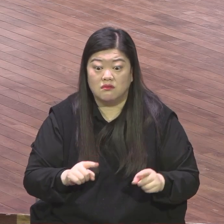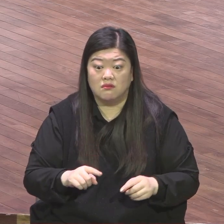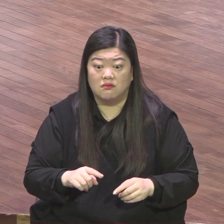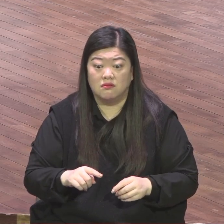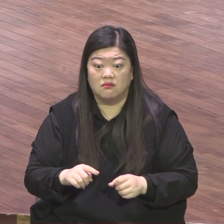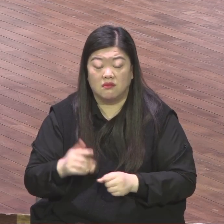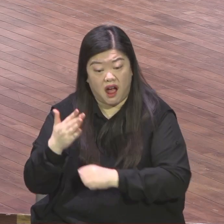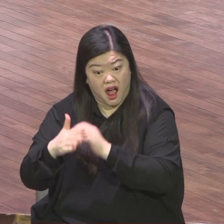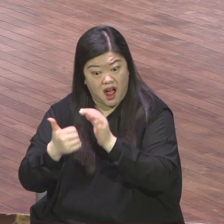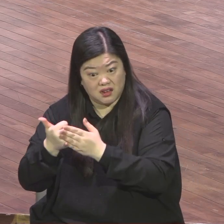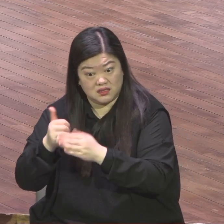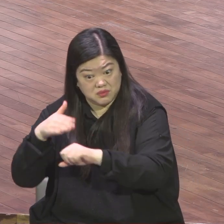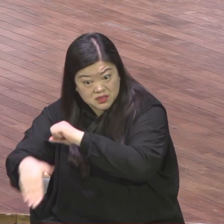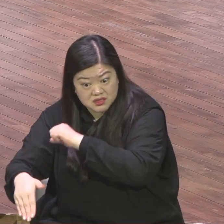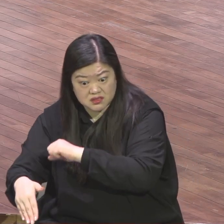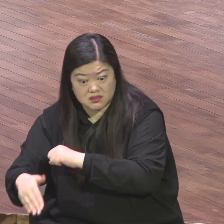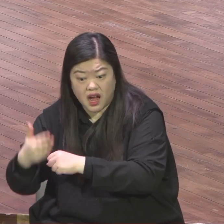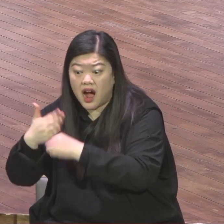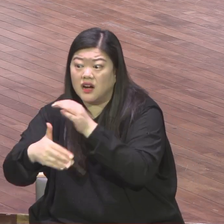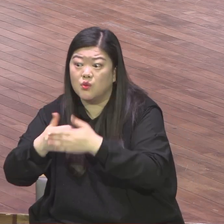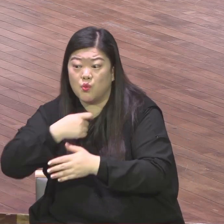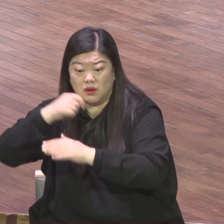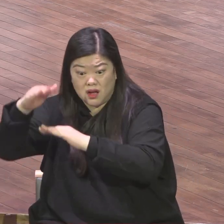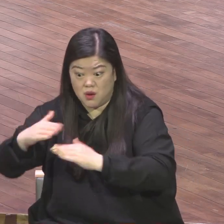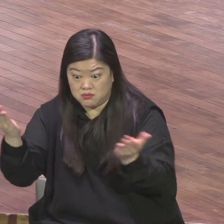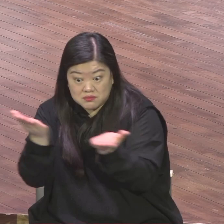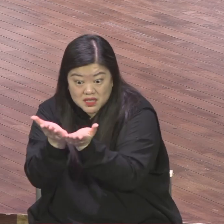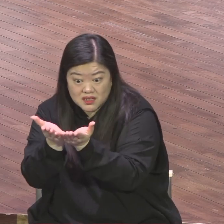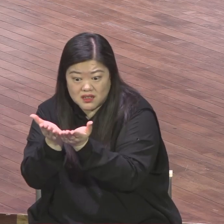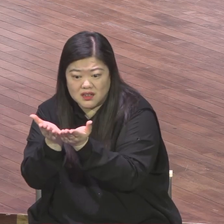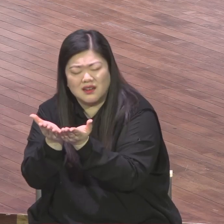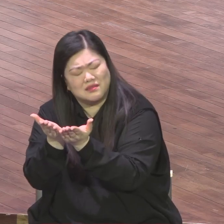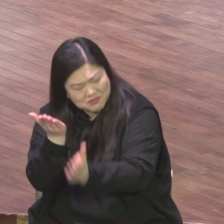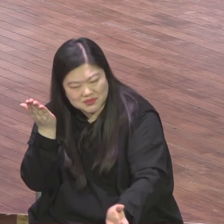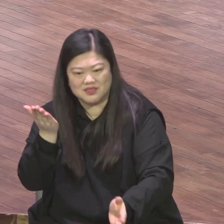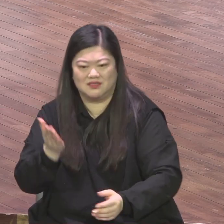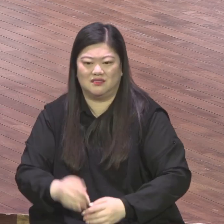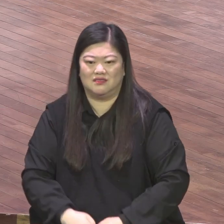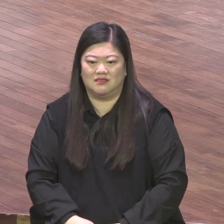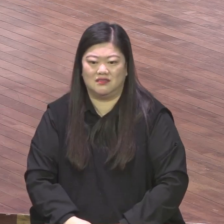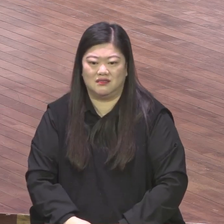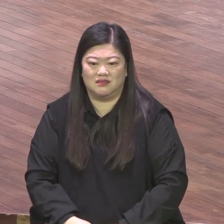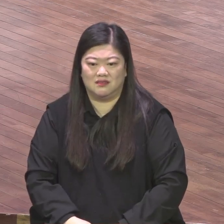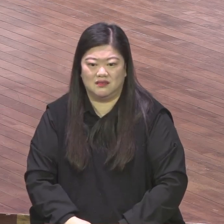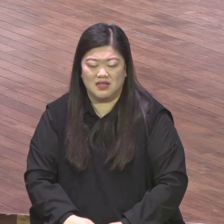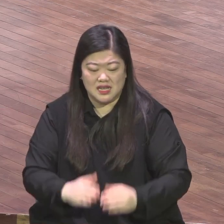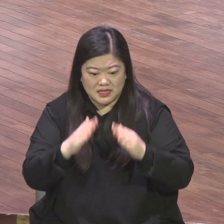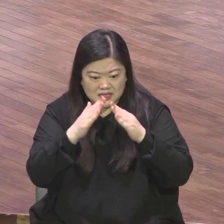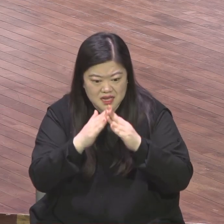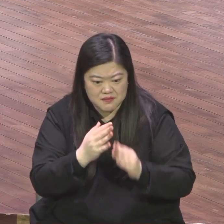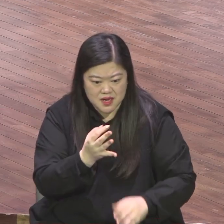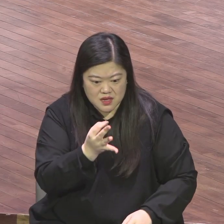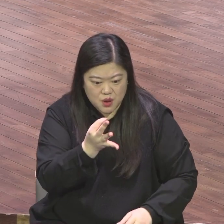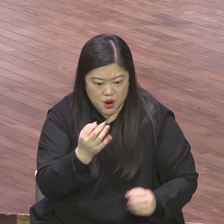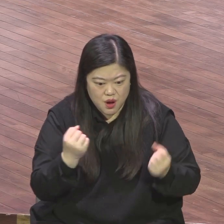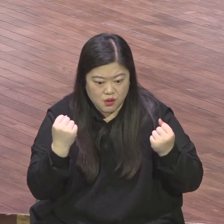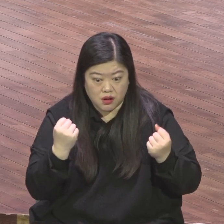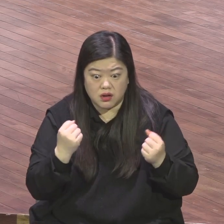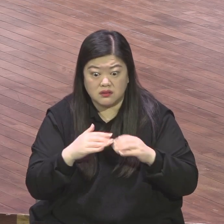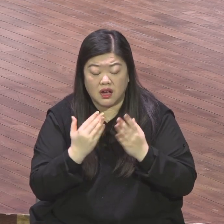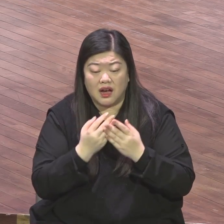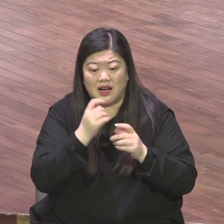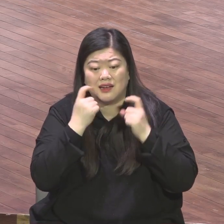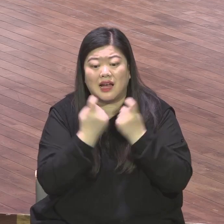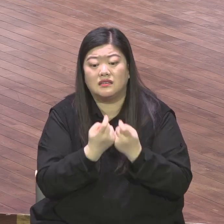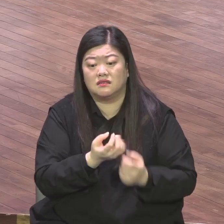하나님의 말씀이 주는 본질을 붙잡지 못하고 언제나 자신 문제에 매여가지고 나는 연약했어,